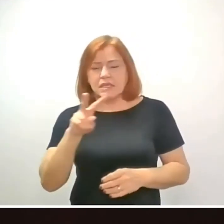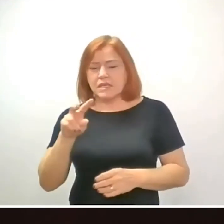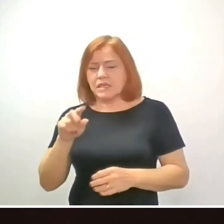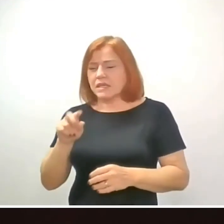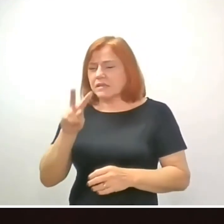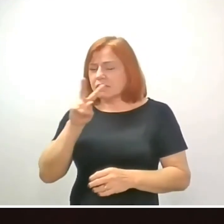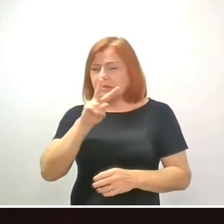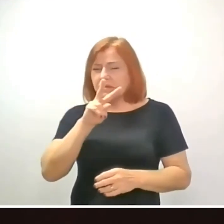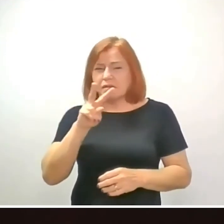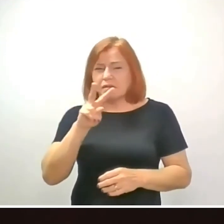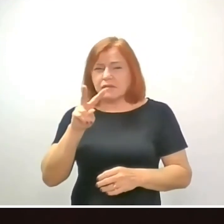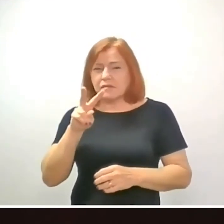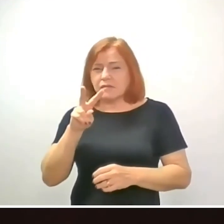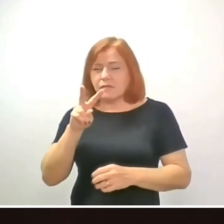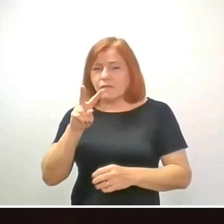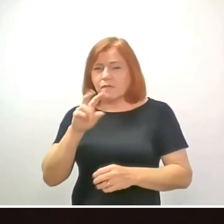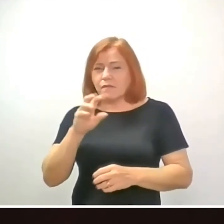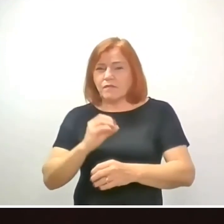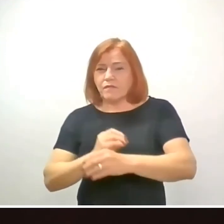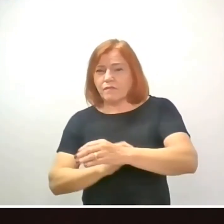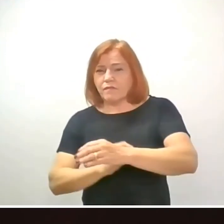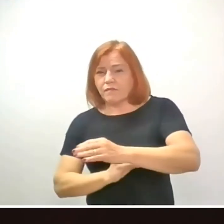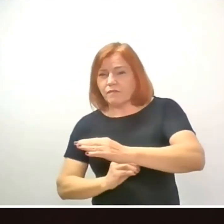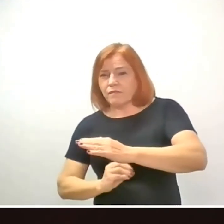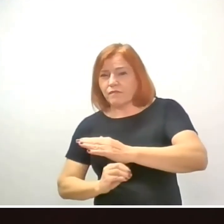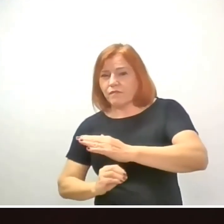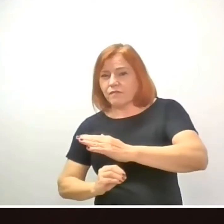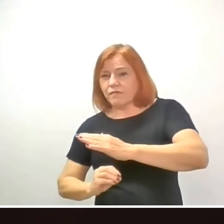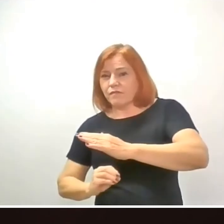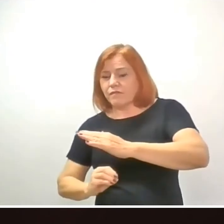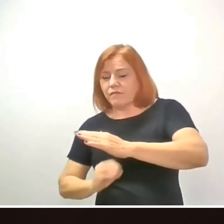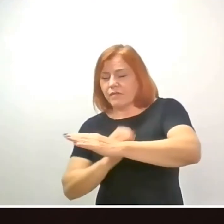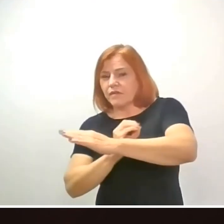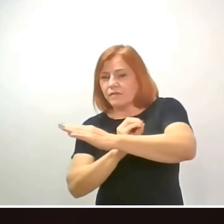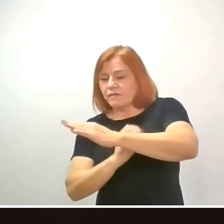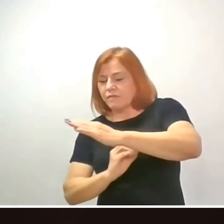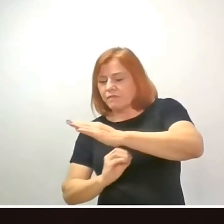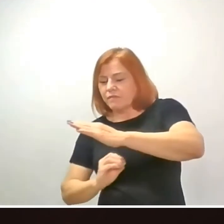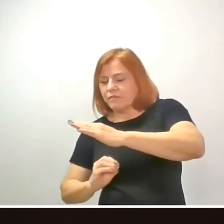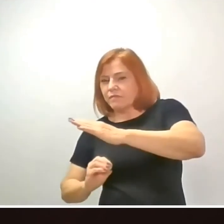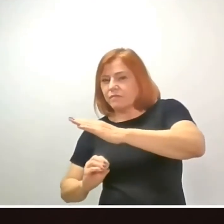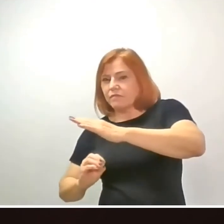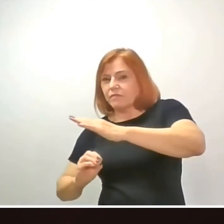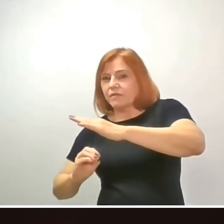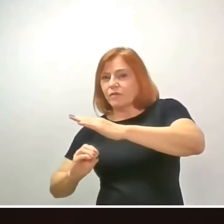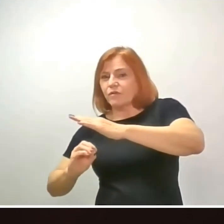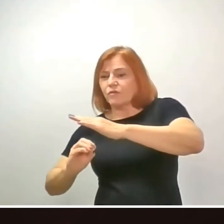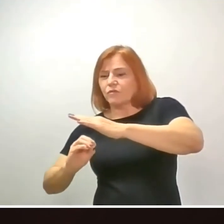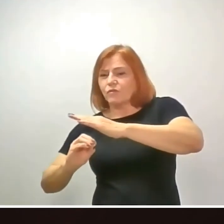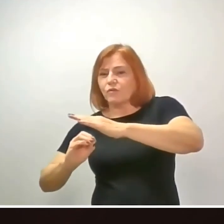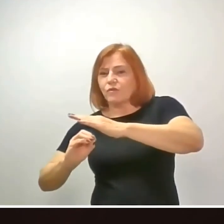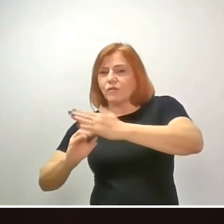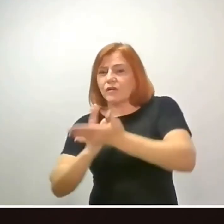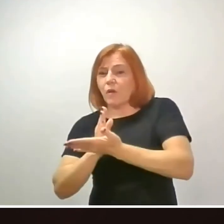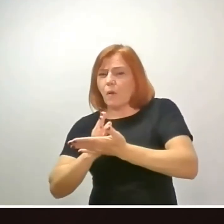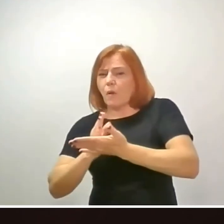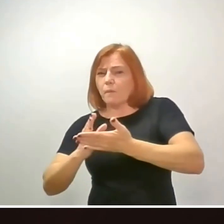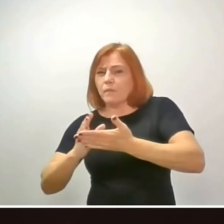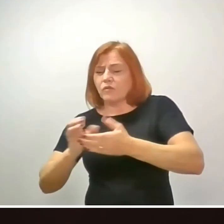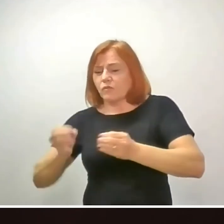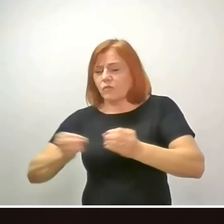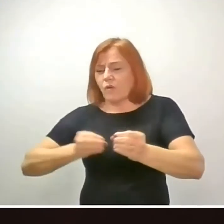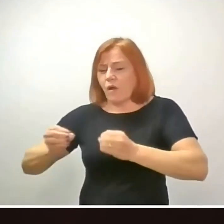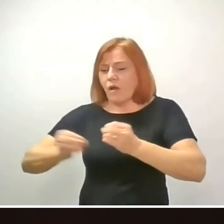que a volta do Senhor está muito breve. A aurora já começou, porque a obra dos 7 Espíritos já está fazendo, está atuando entre